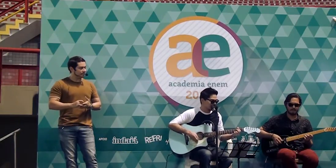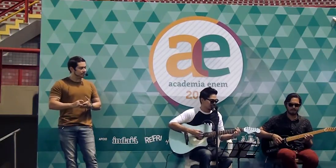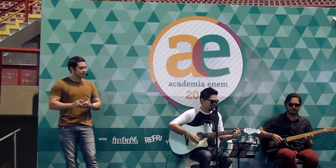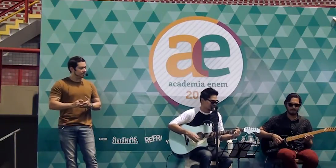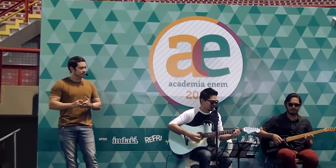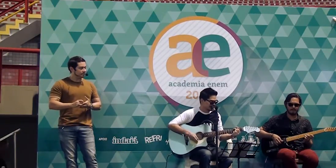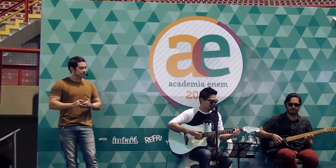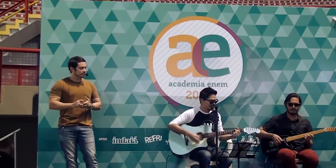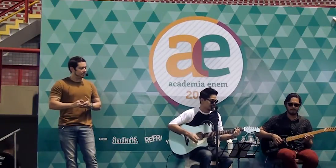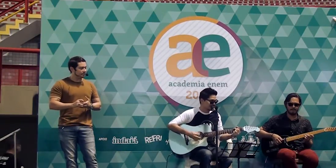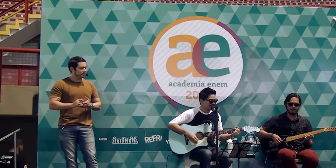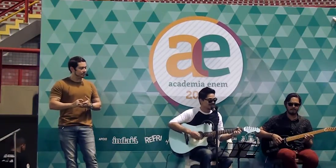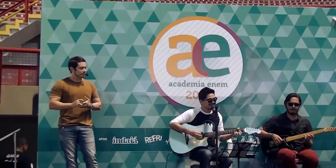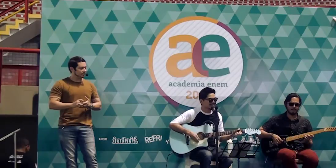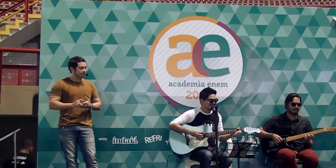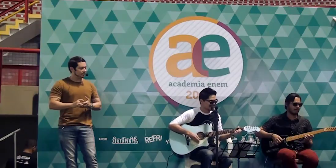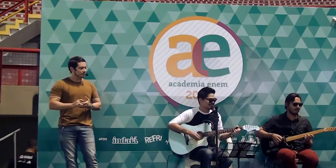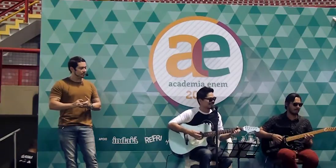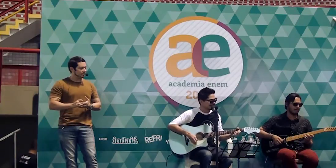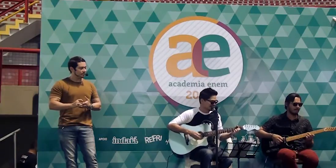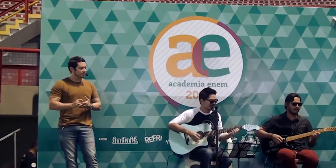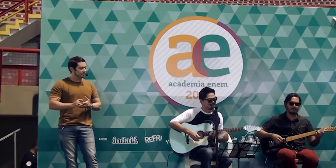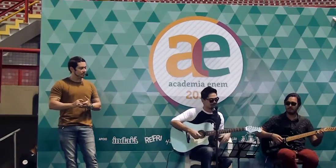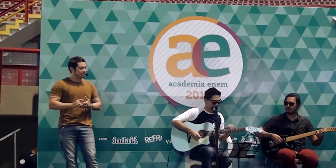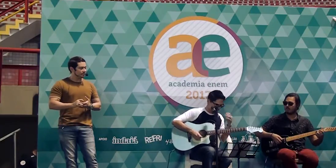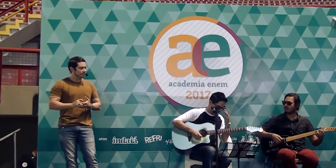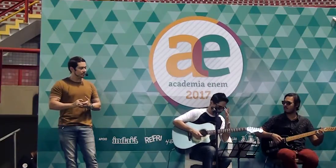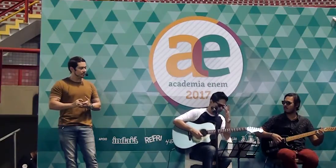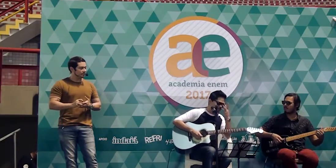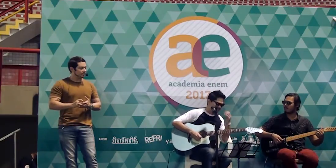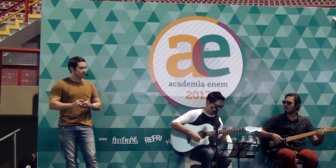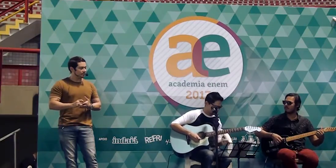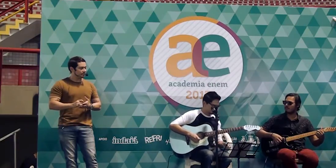Cristo revendia Planaltina.